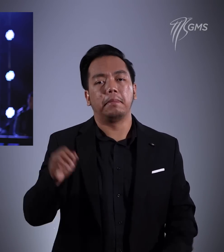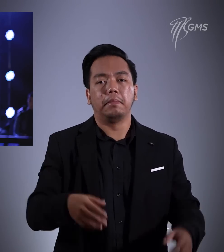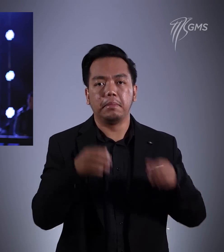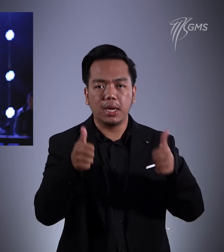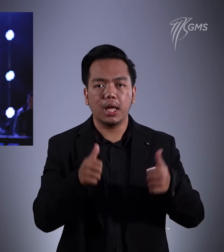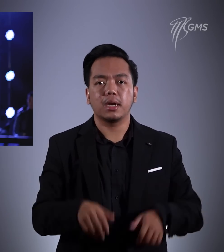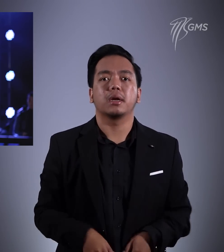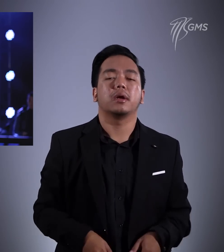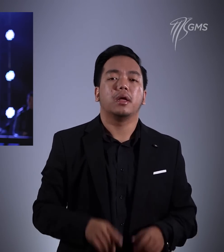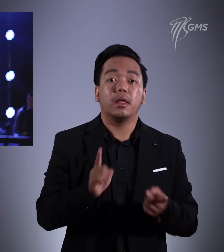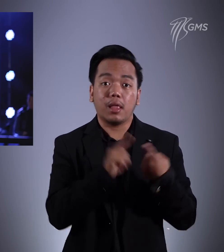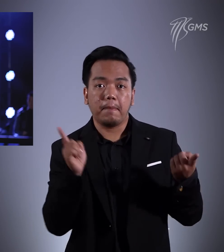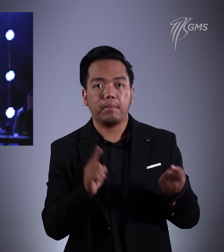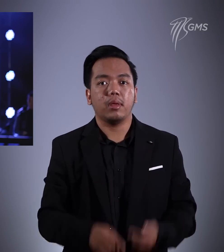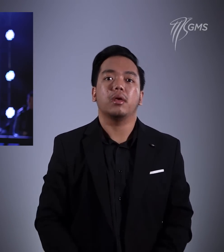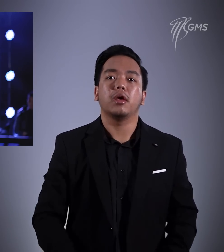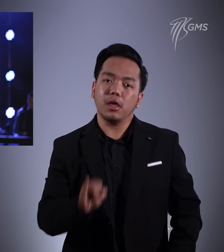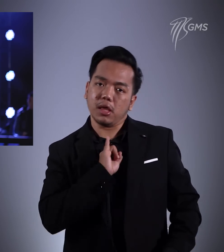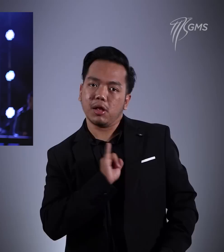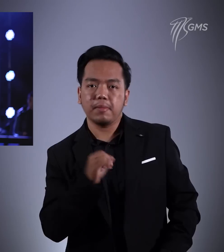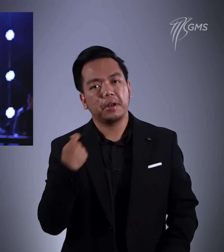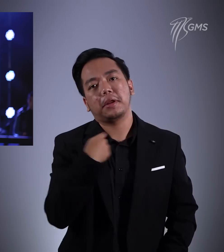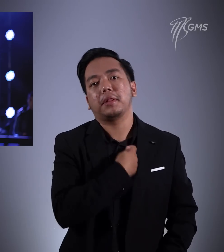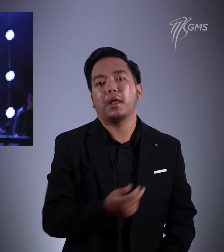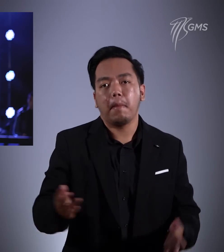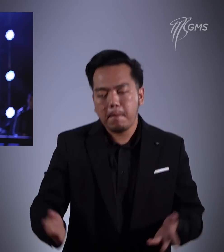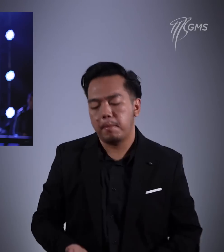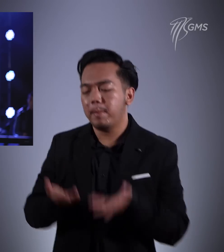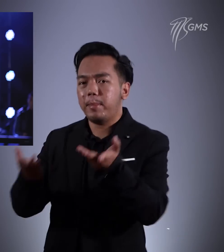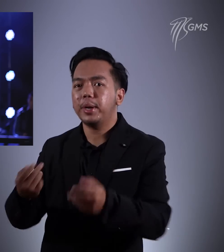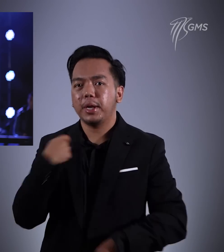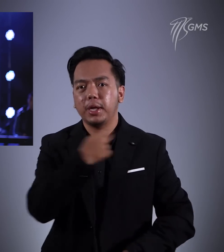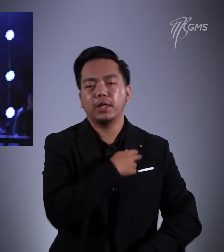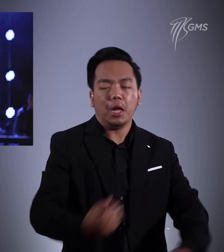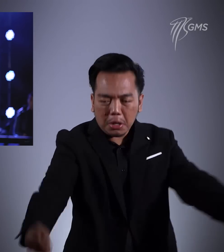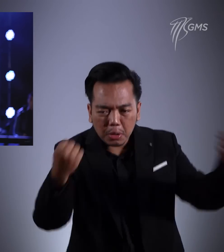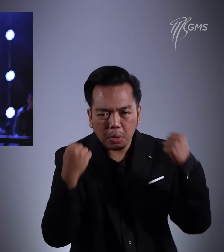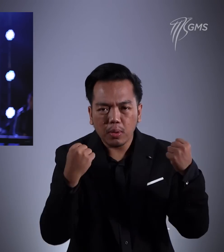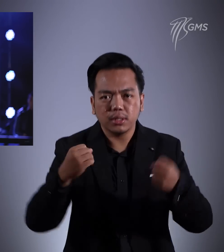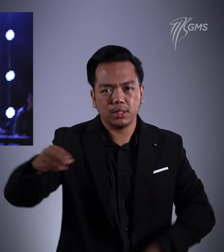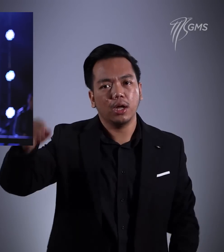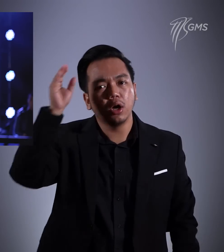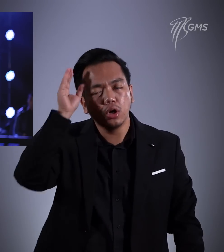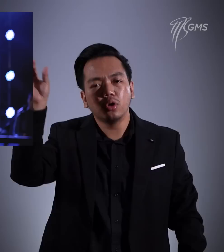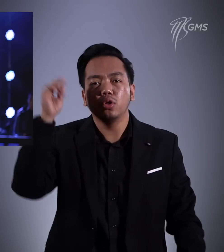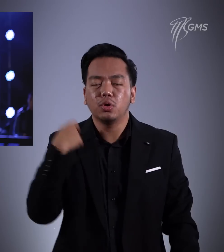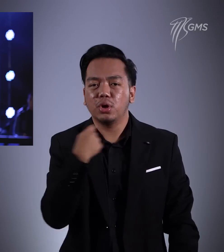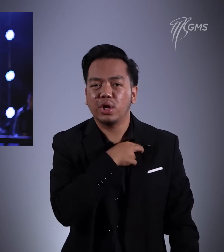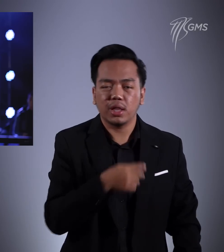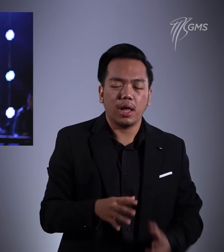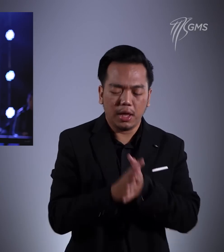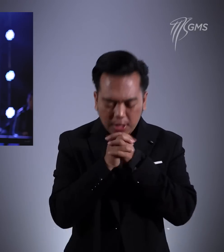memberi kita kuasa sehingga kita punya ruang lebih untuk menanggung orang lain pula di dalam